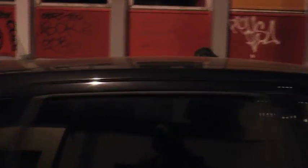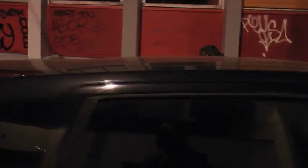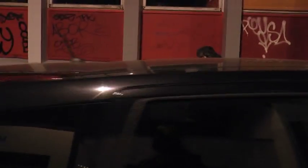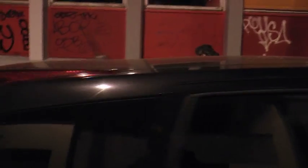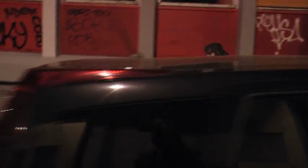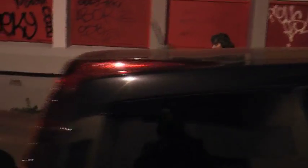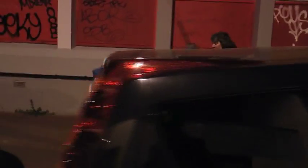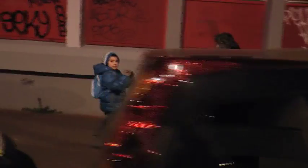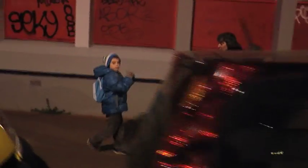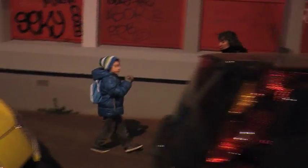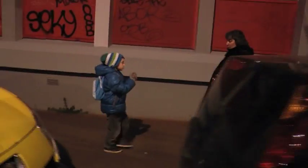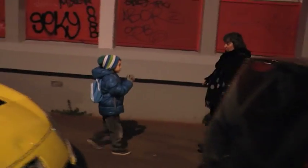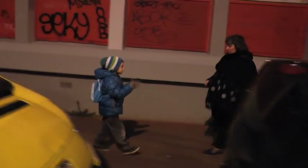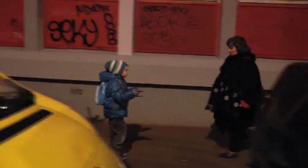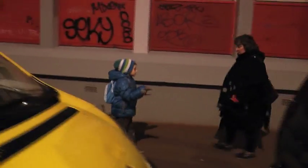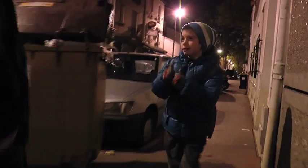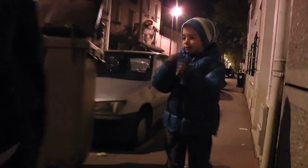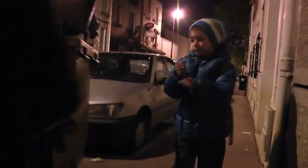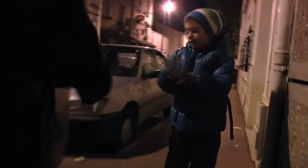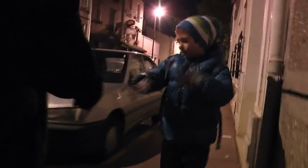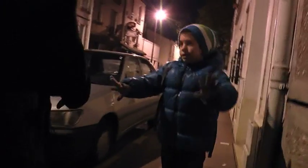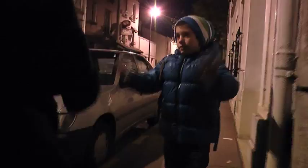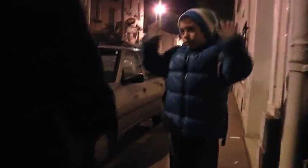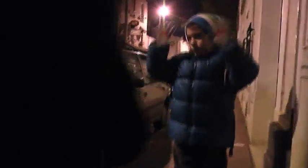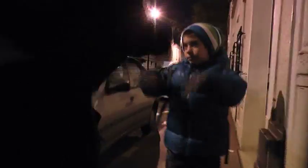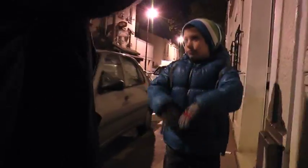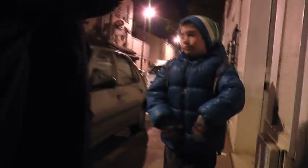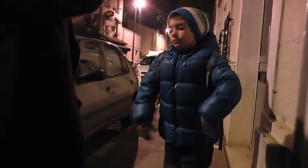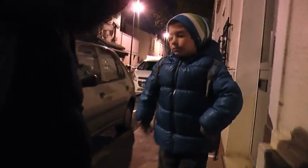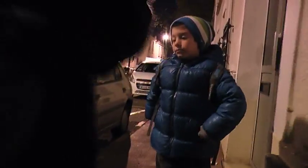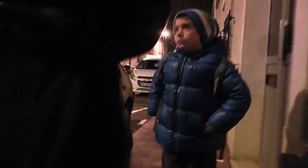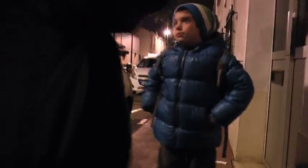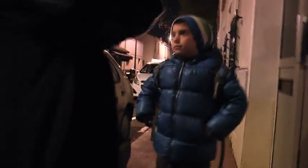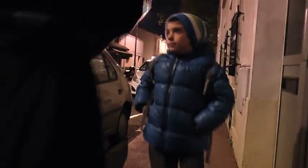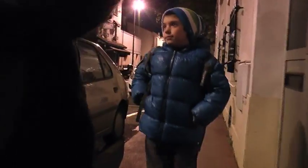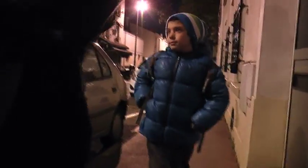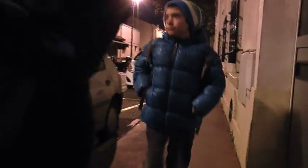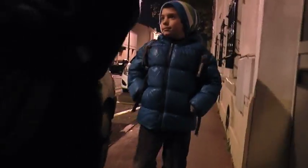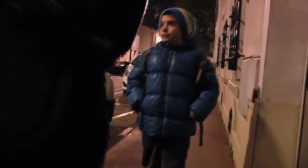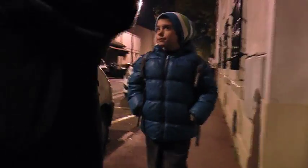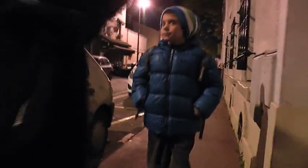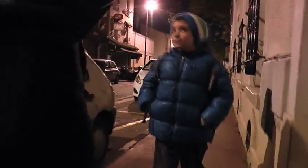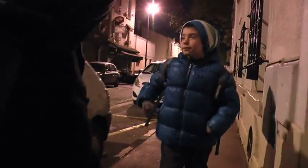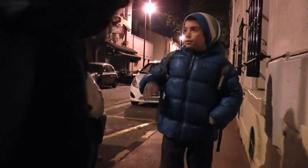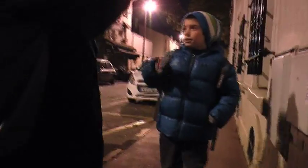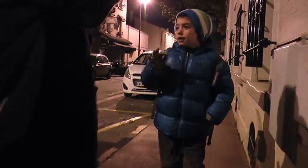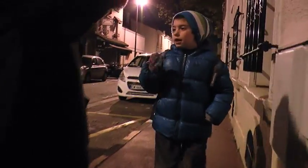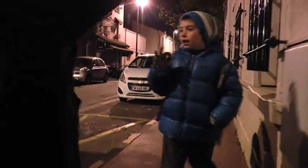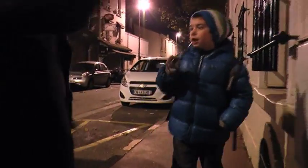magnifique, riche, complexe, comme toutes les langues qui évoluent, qui... Et un univers inconnu. C'est vraiment deux